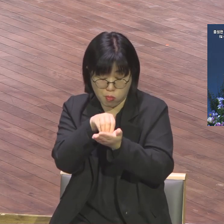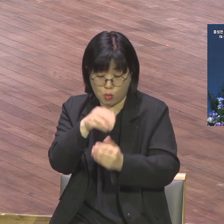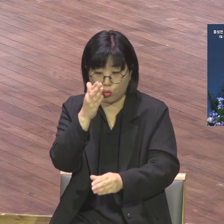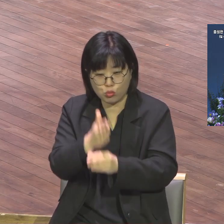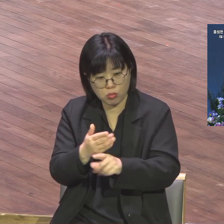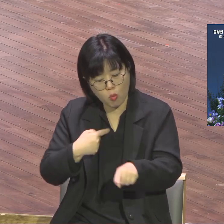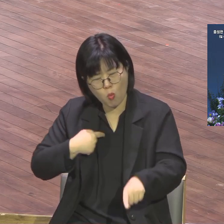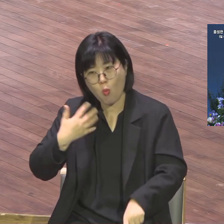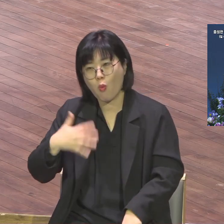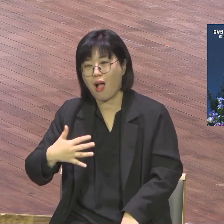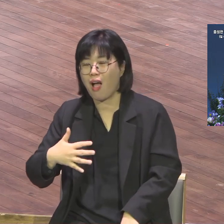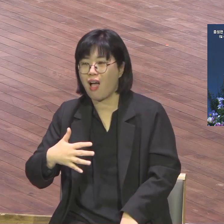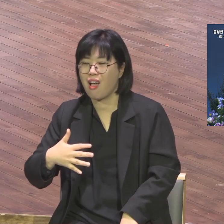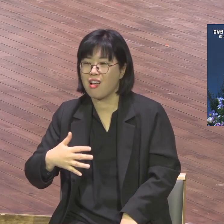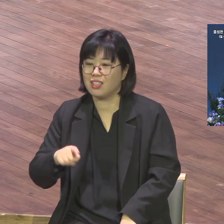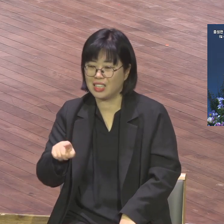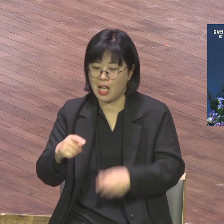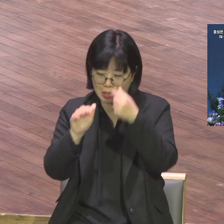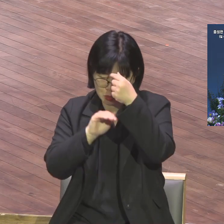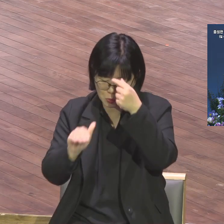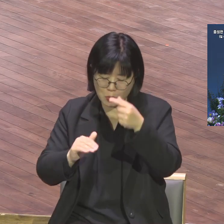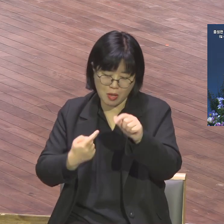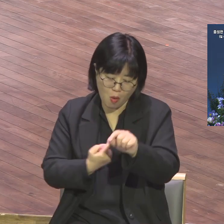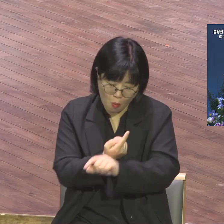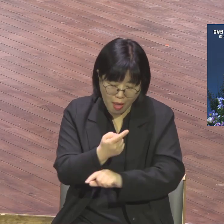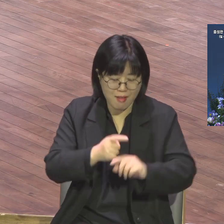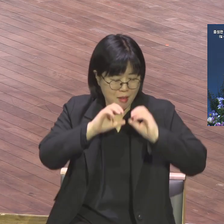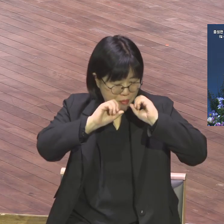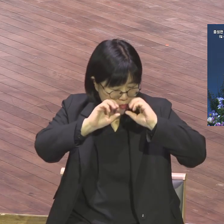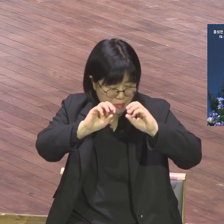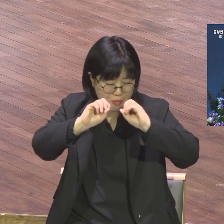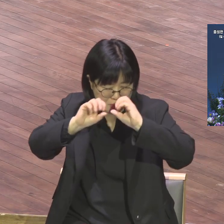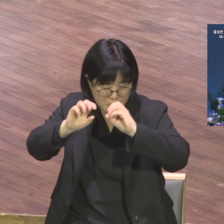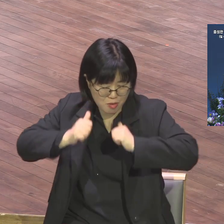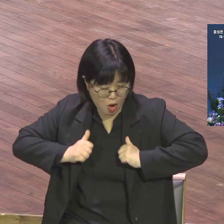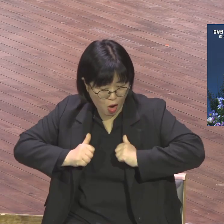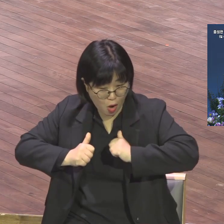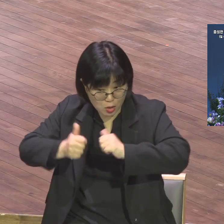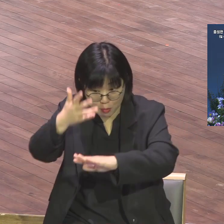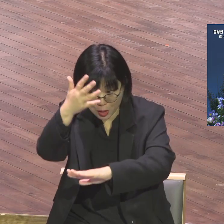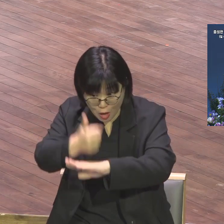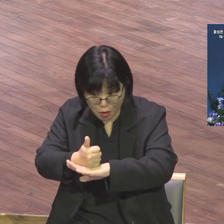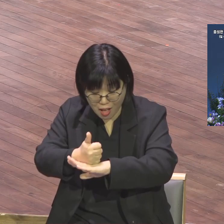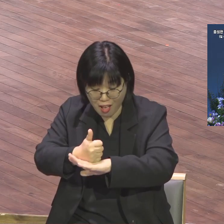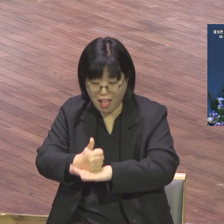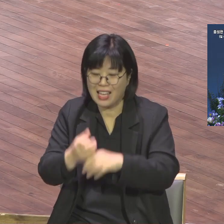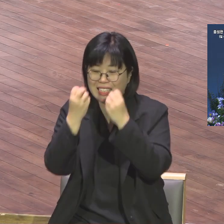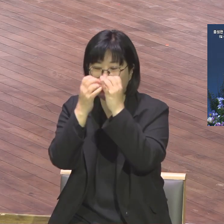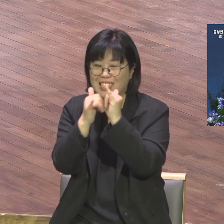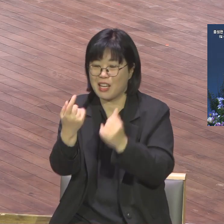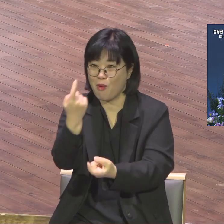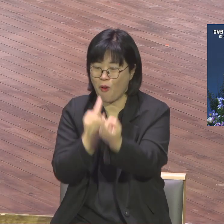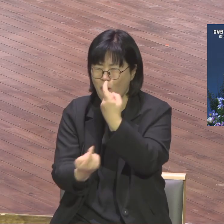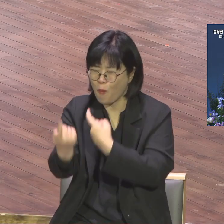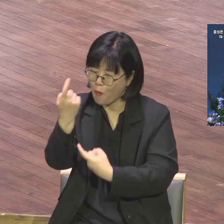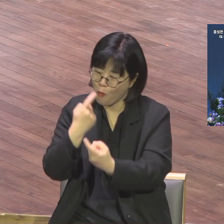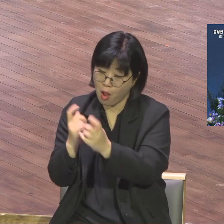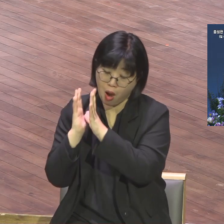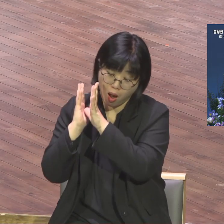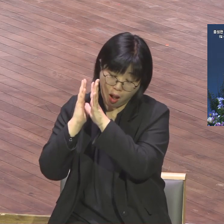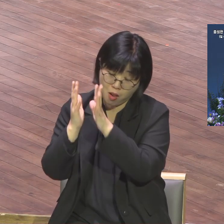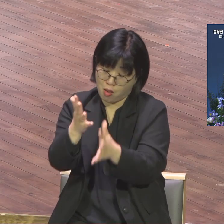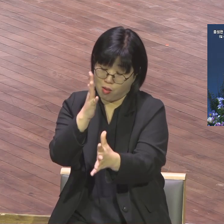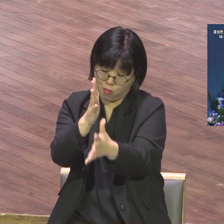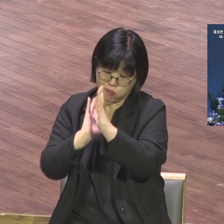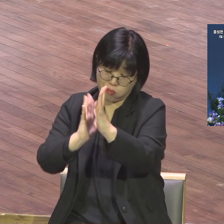그 증거지요. 수십 명이 어떻게 새가족이 매주 옵니까? 영적 생명 영향력을 삶